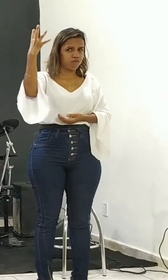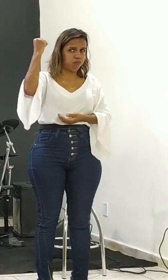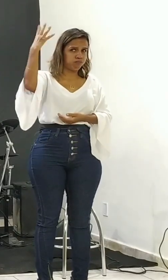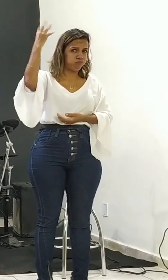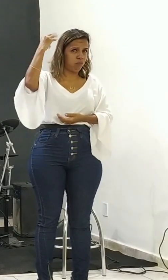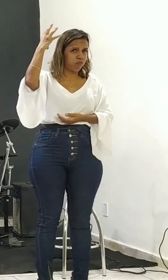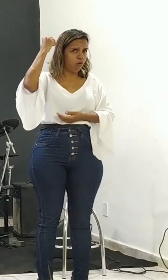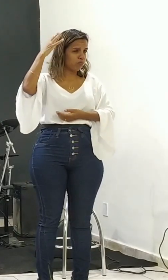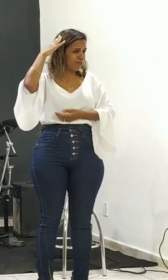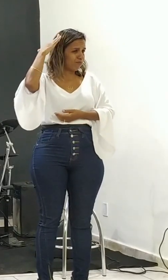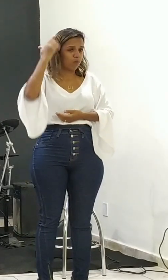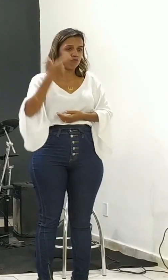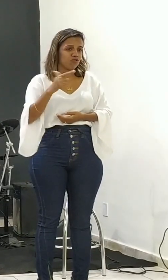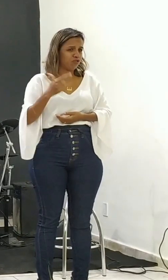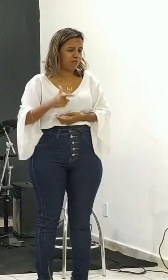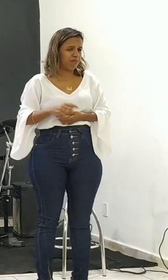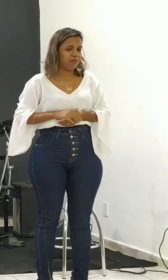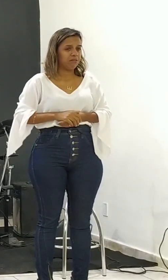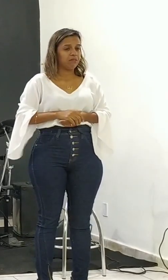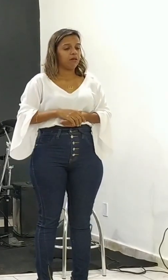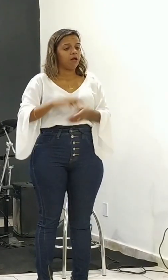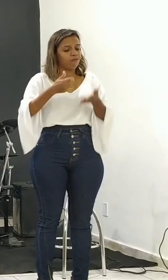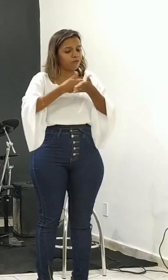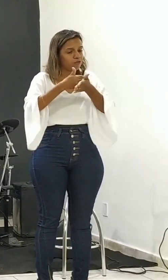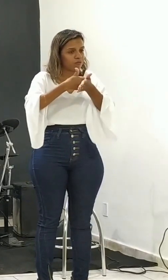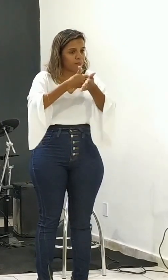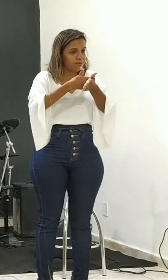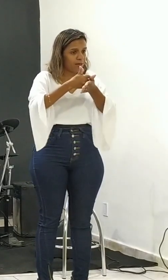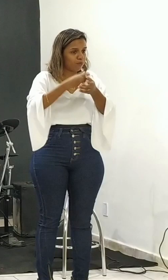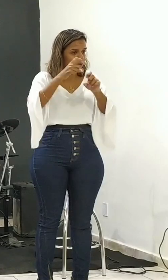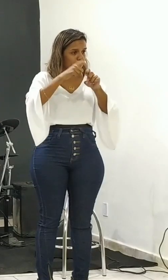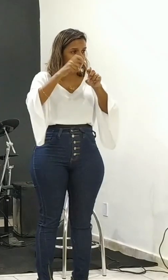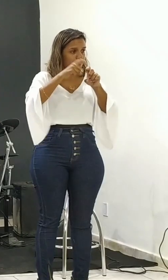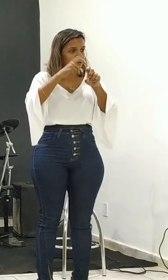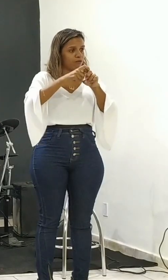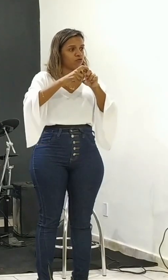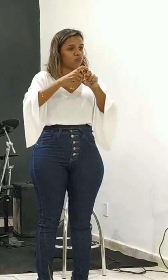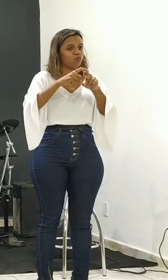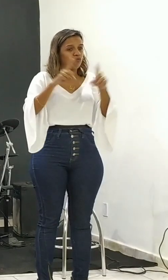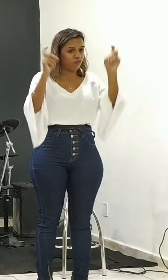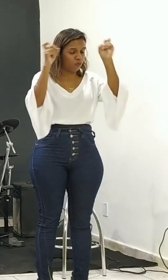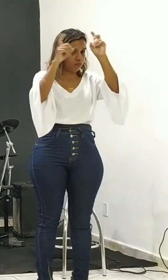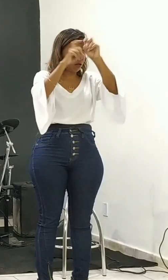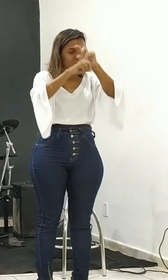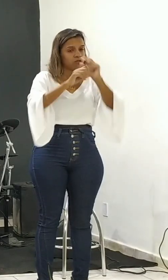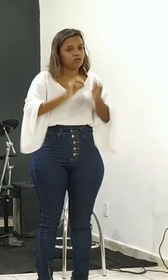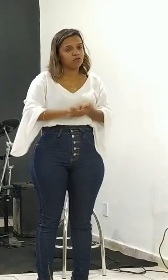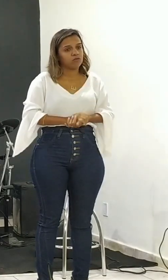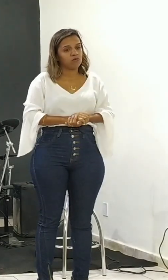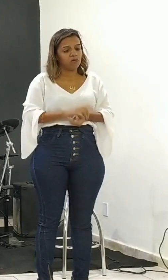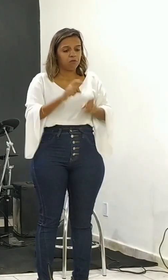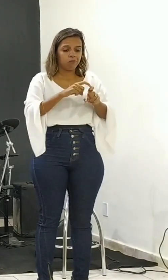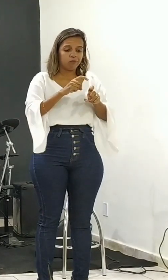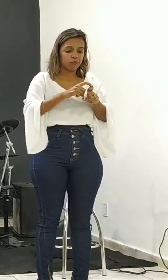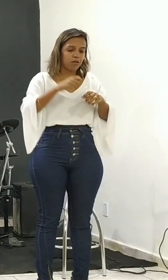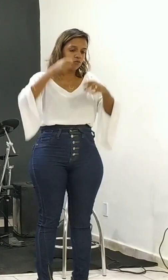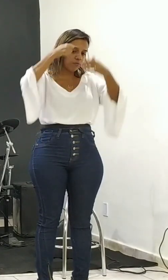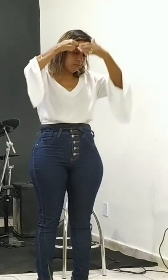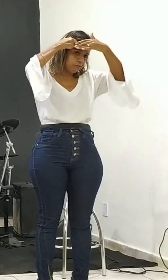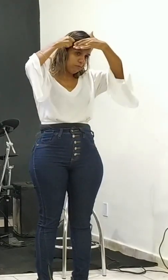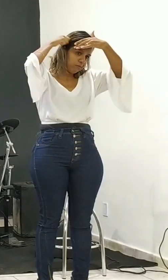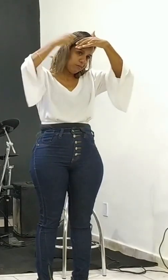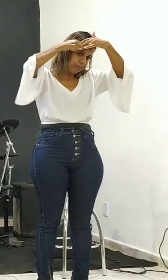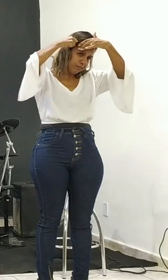distorcida do que era. Foi por isso que ele foi examinado no dia e os médicos rasparam a